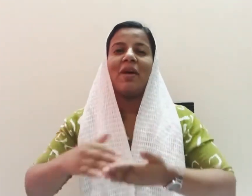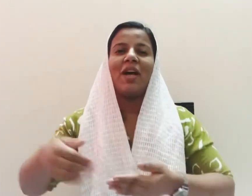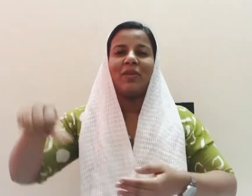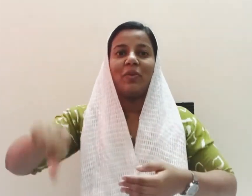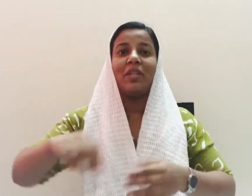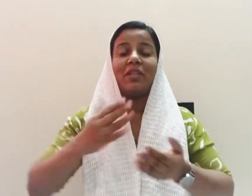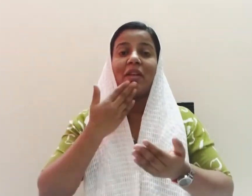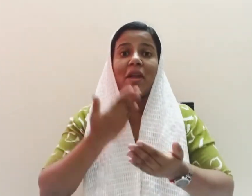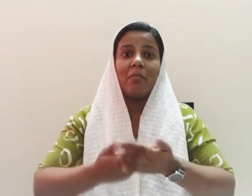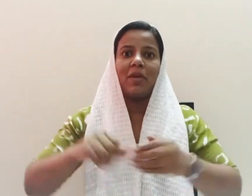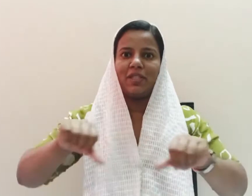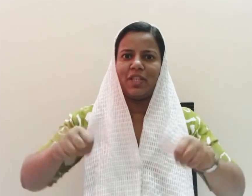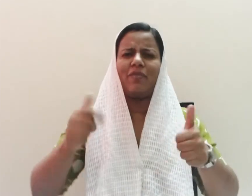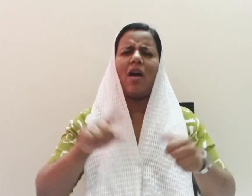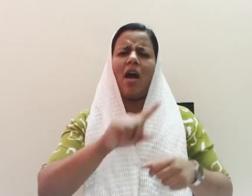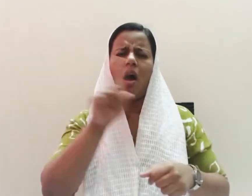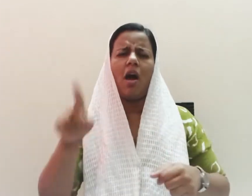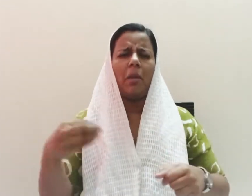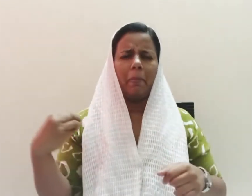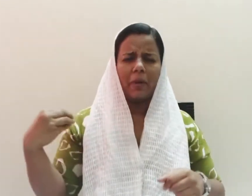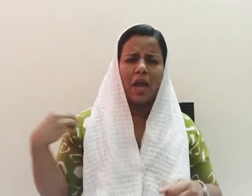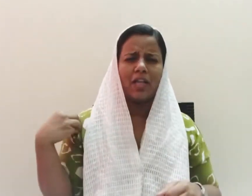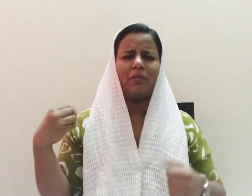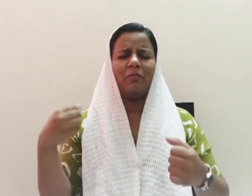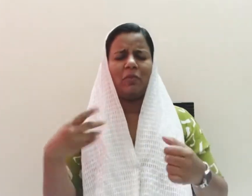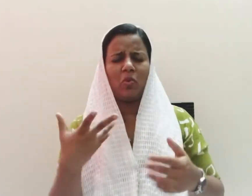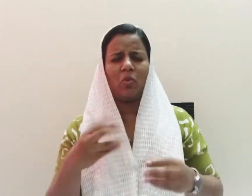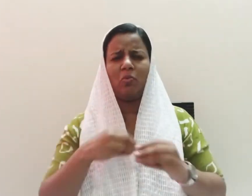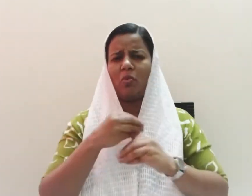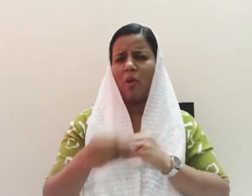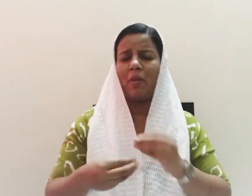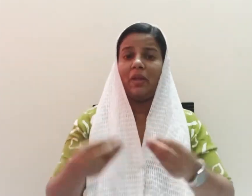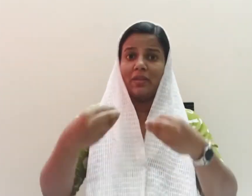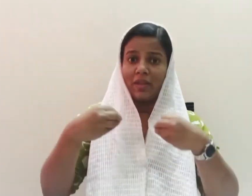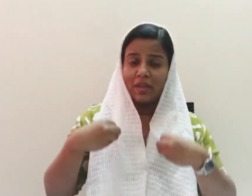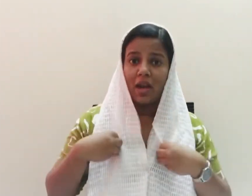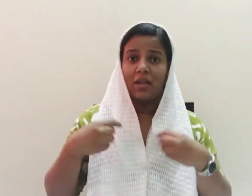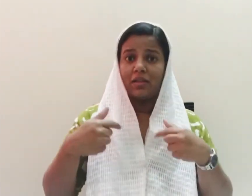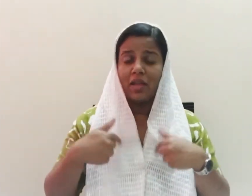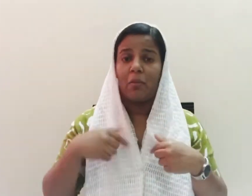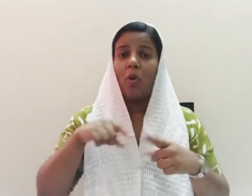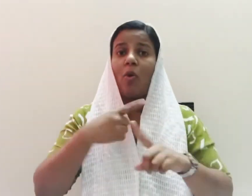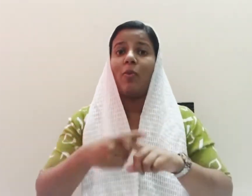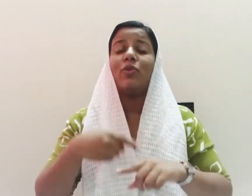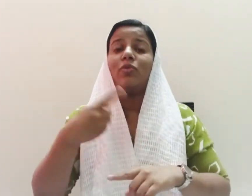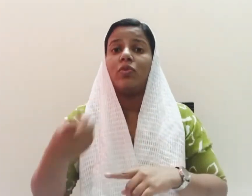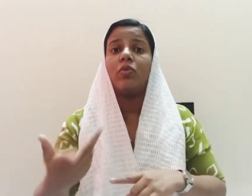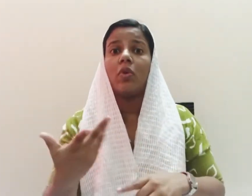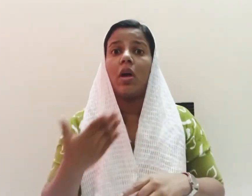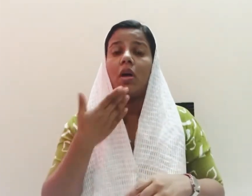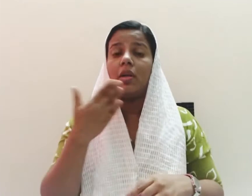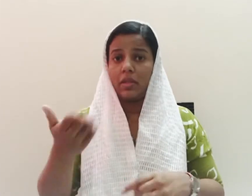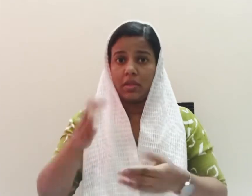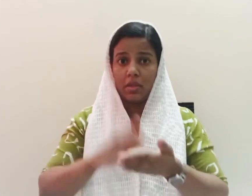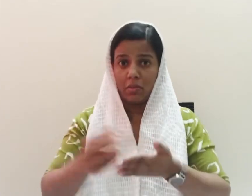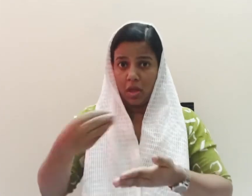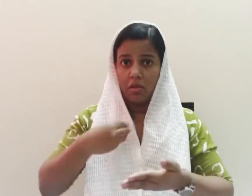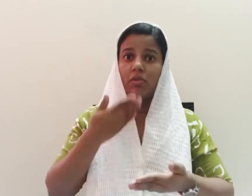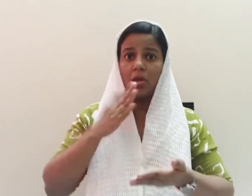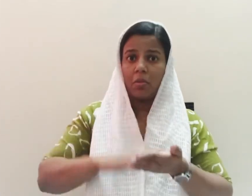തിന്മ ചെയ്തെന്ന് പറഞ്ഞാലും, എത്ര ദ്രോഹങ്ങൾ ചെയ്തെന്ന് പറഞ്ഞാലും, നമ്മുടെ കയ്യിൽ നിന്ന് തിരിച്ച് തിന്മ വരാൻ പാടില്ല. കാരണം നമ്മുടെ അകത്ത്